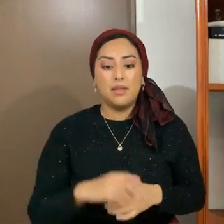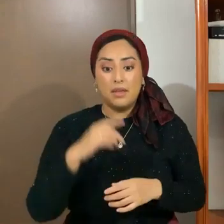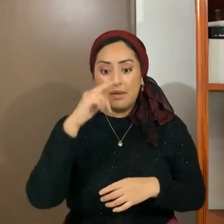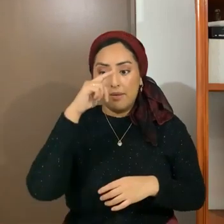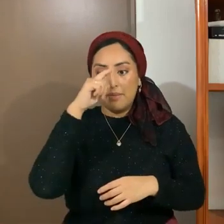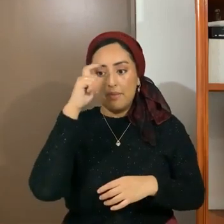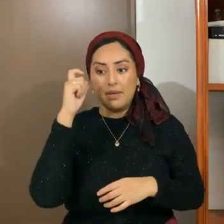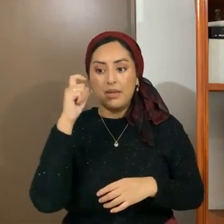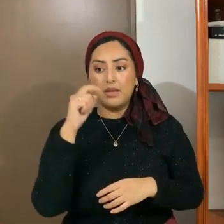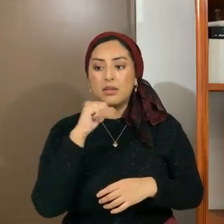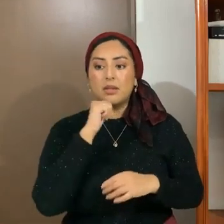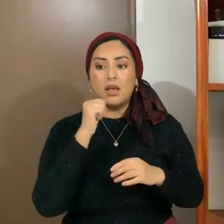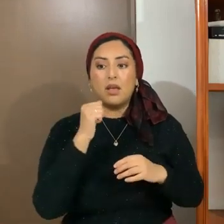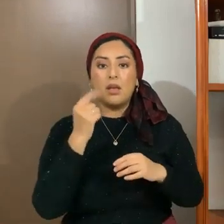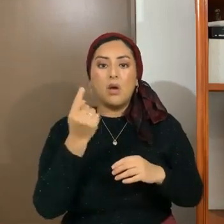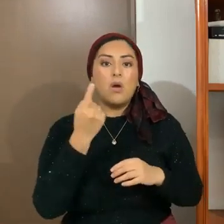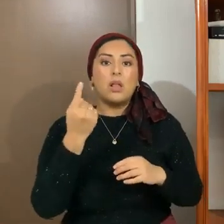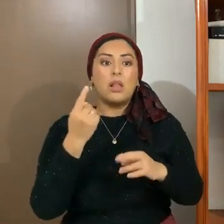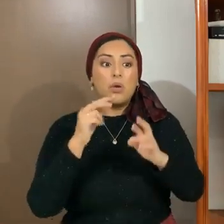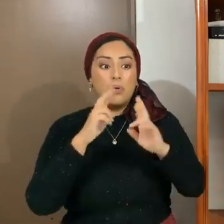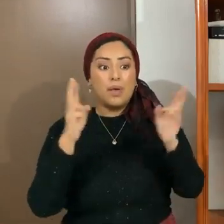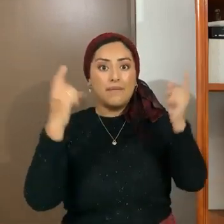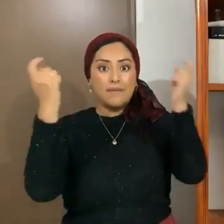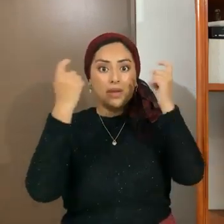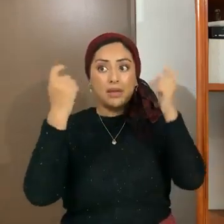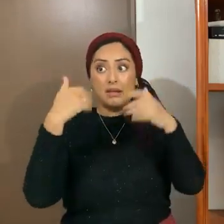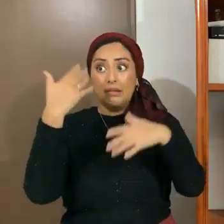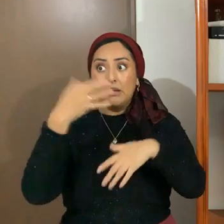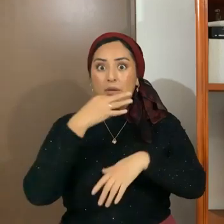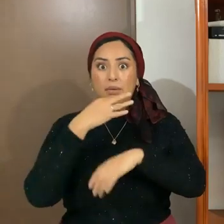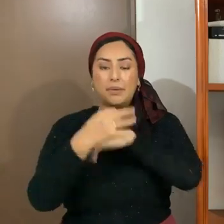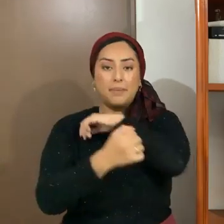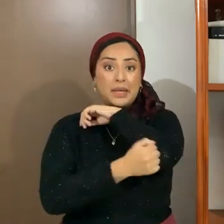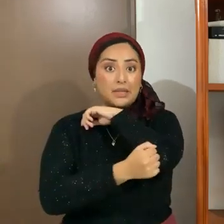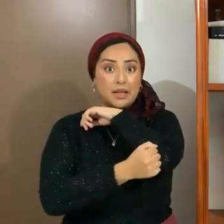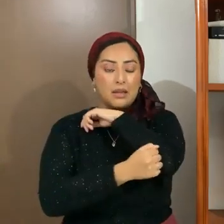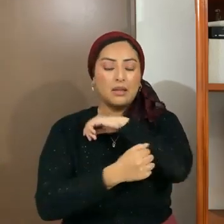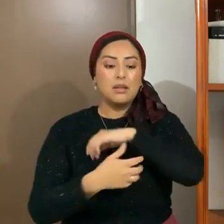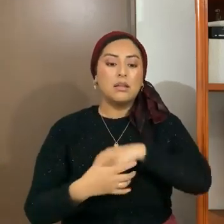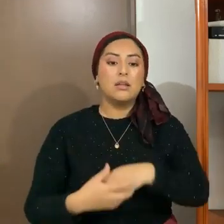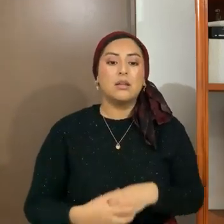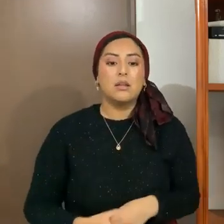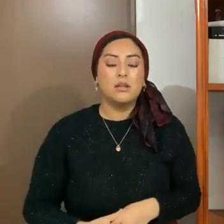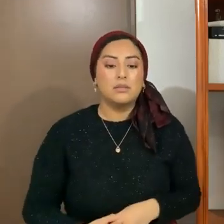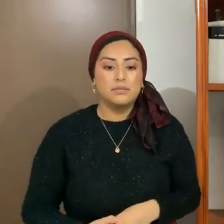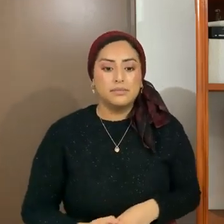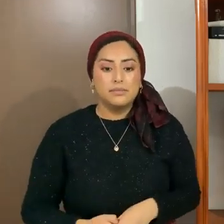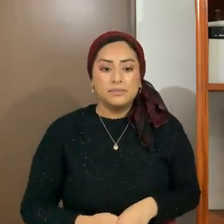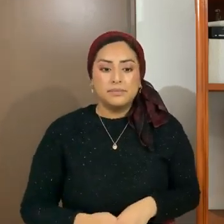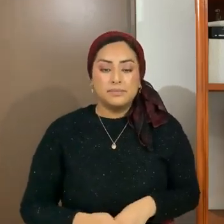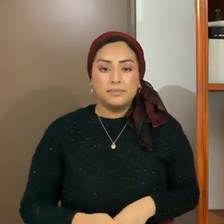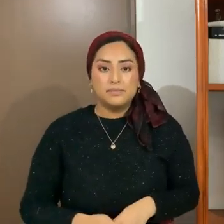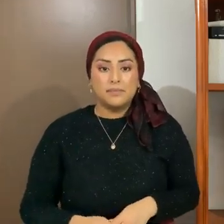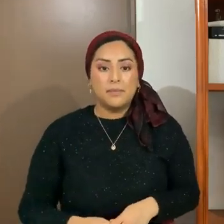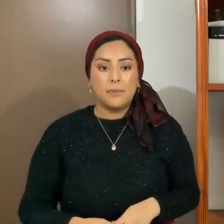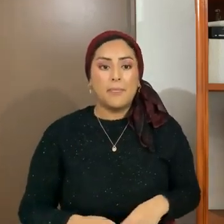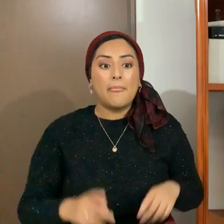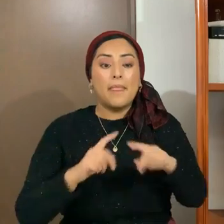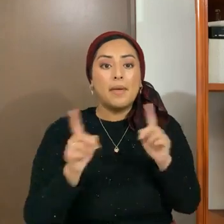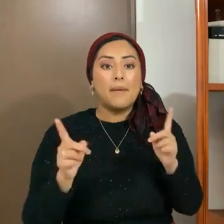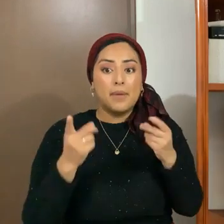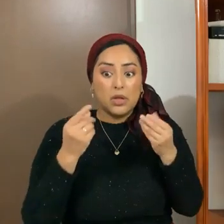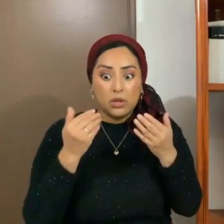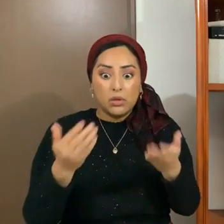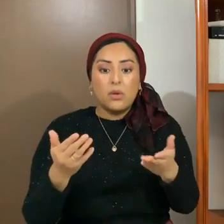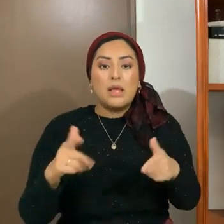porque no es preparar las fiestas por prepararlas, vamos camino a Pesach, no es preparar Shabbat como para prepararlo nada más, sino